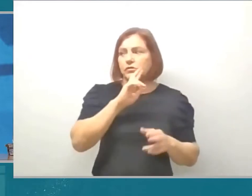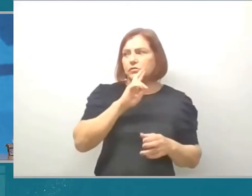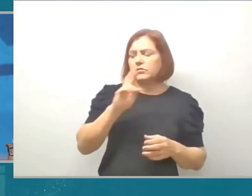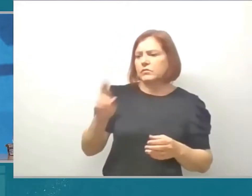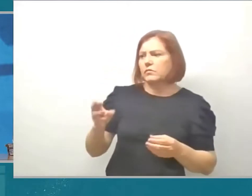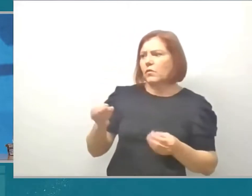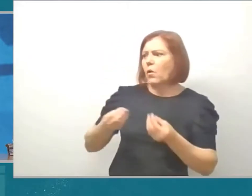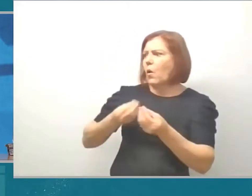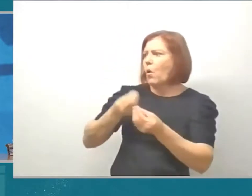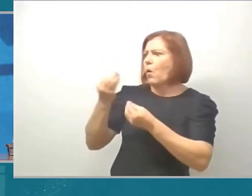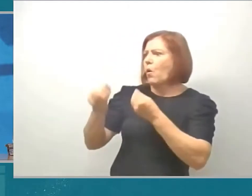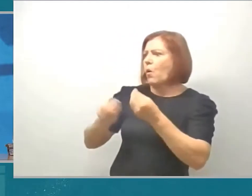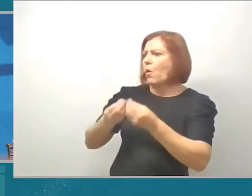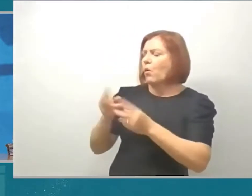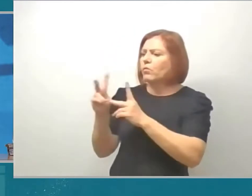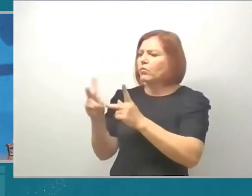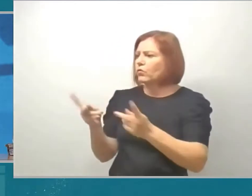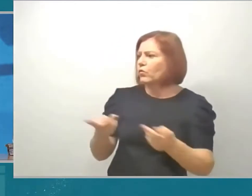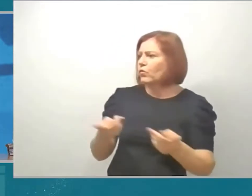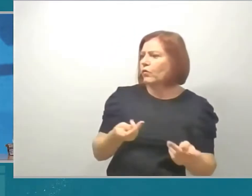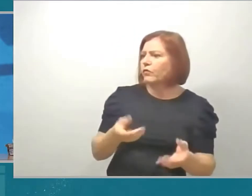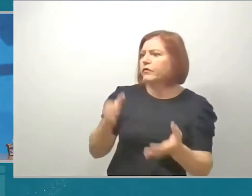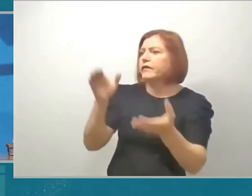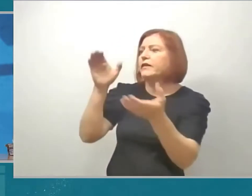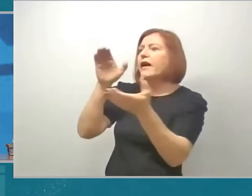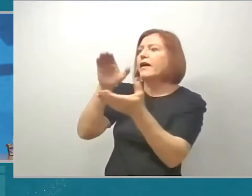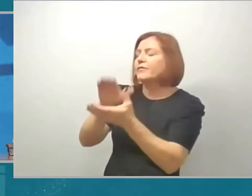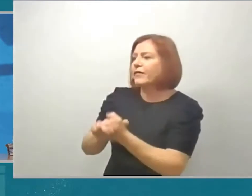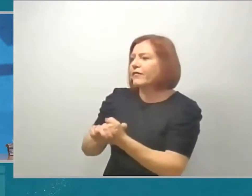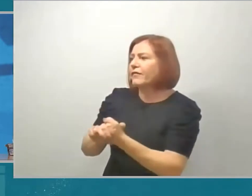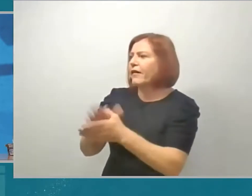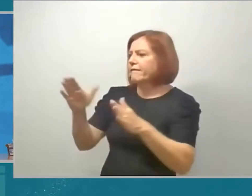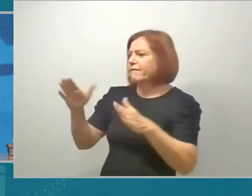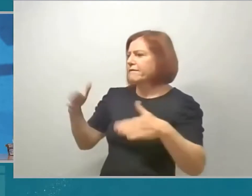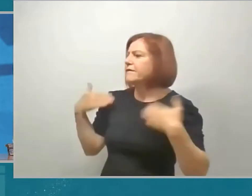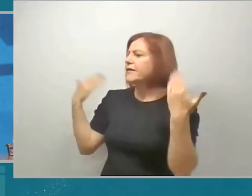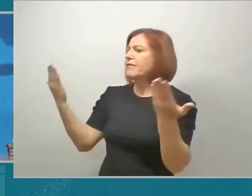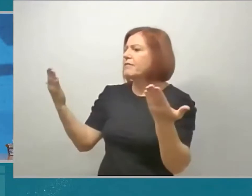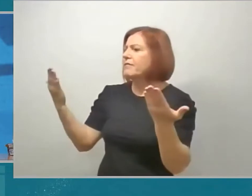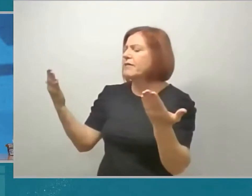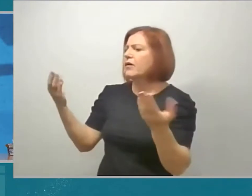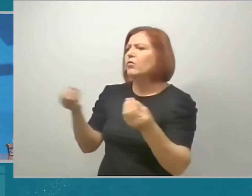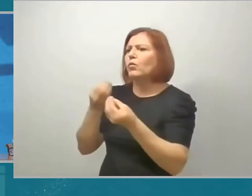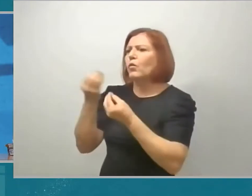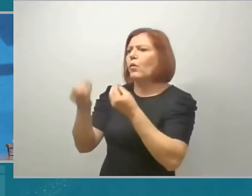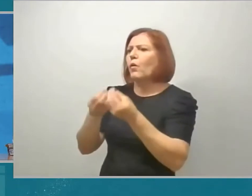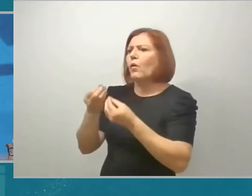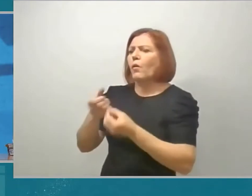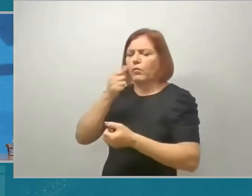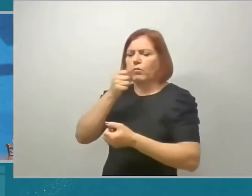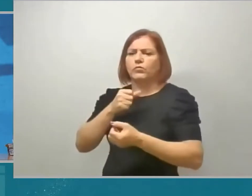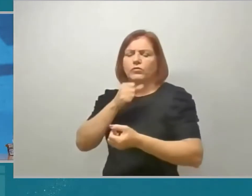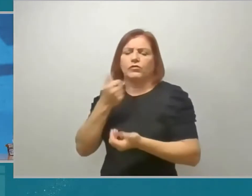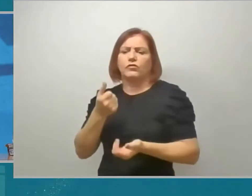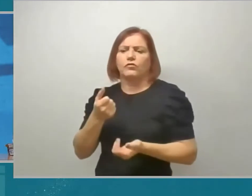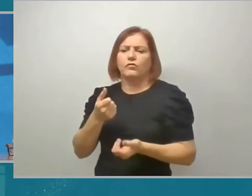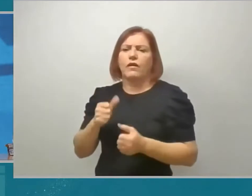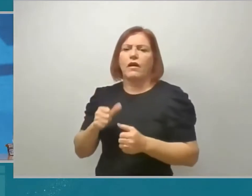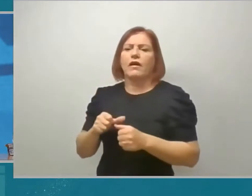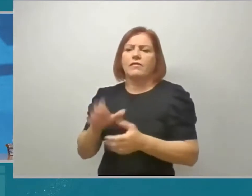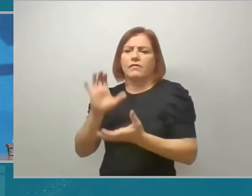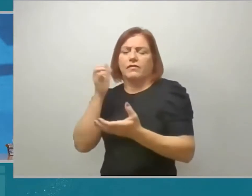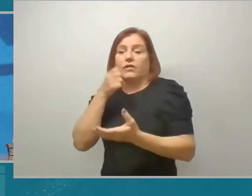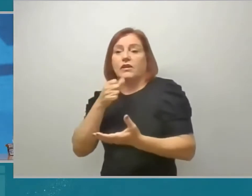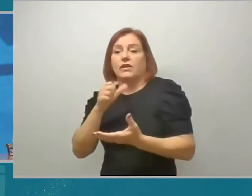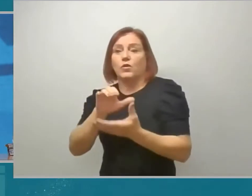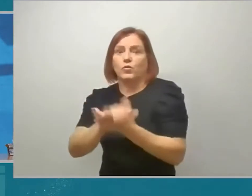eles? O Senhor estava falando as mesmas palavras que João disse, né? Dias virão, contudo, em que lhe será tirado o